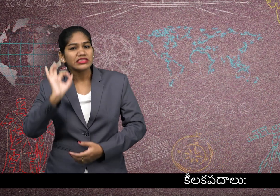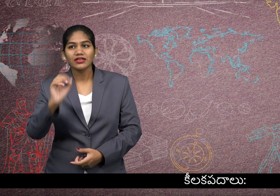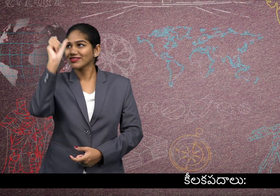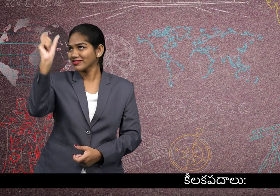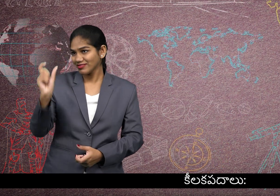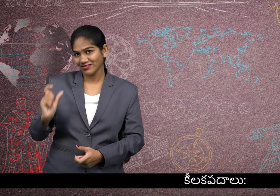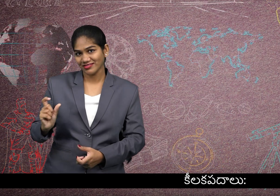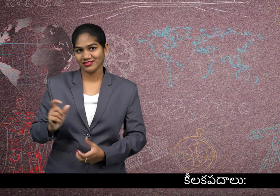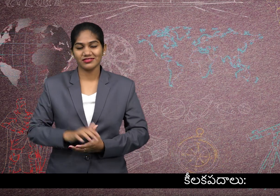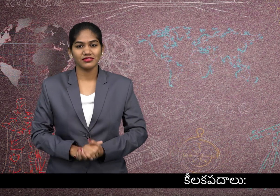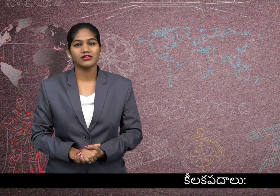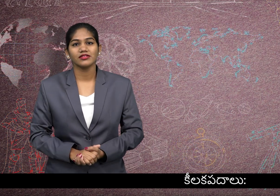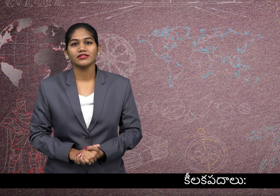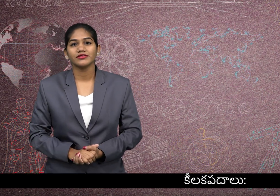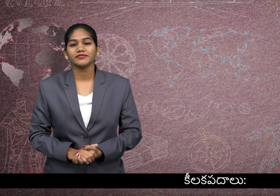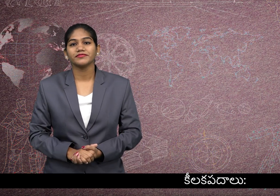కీలక పదాలు.